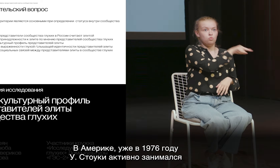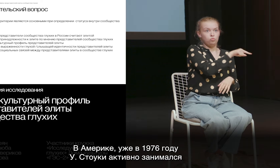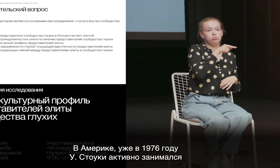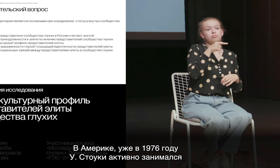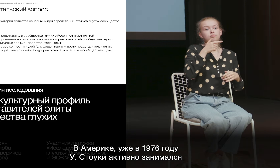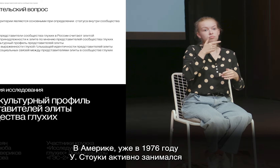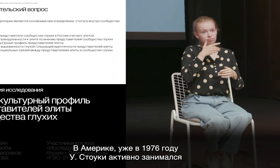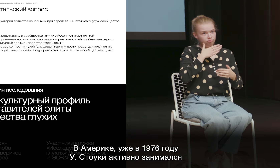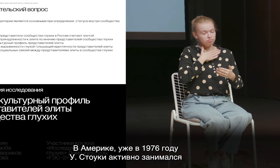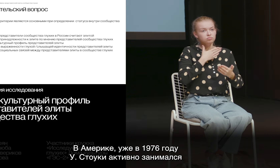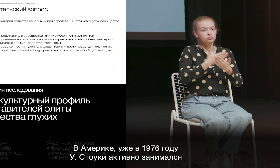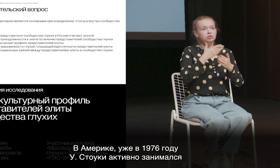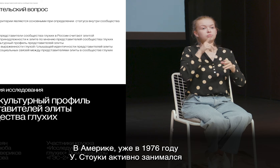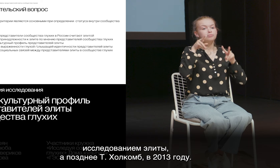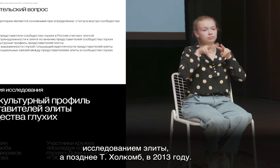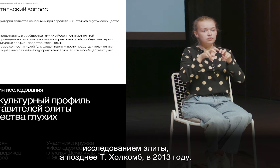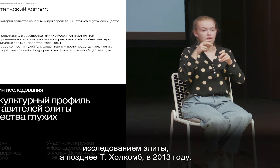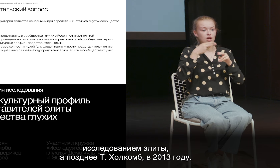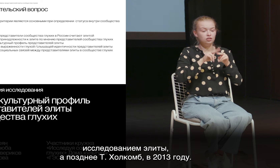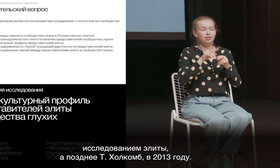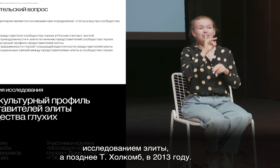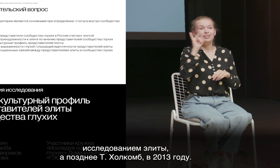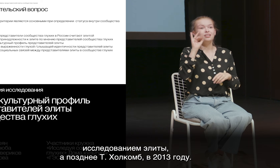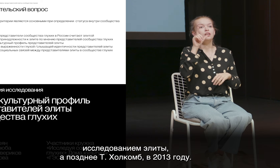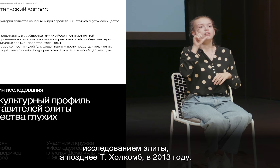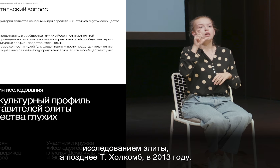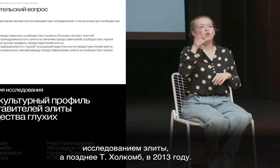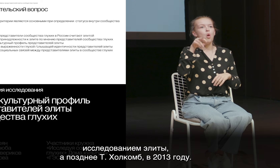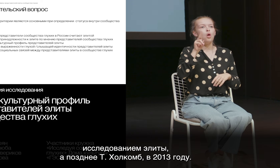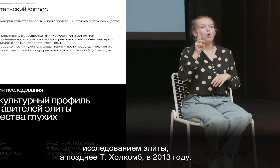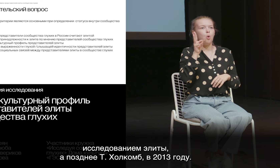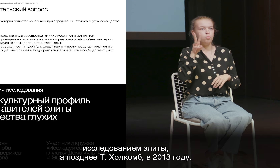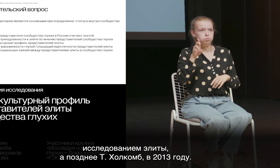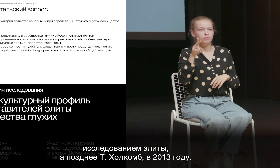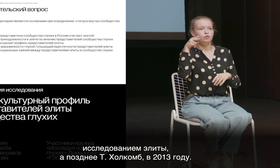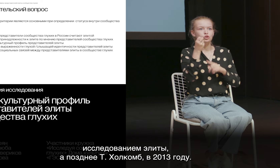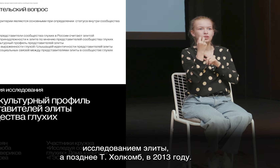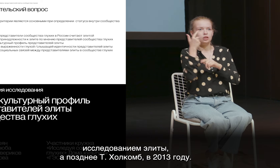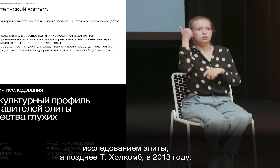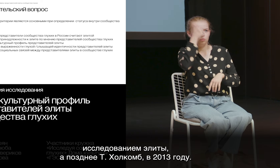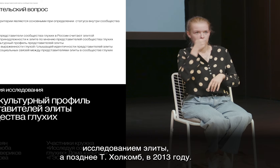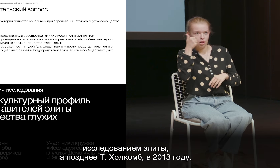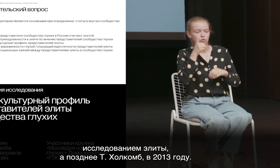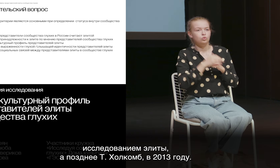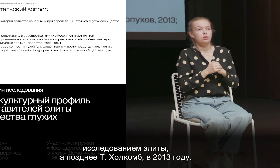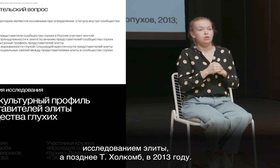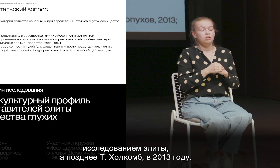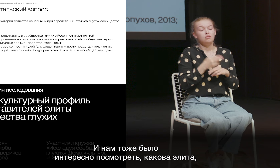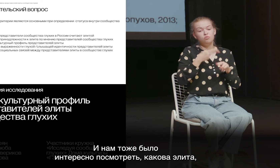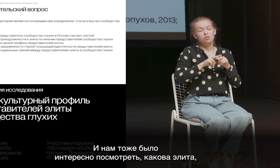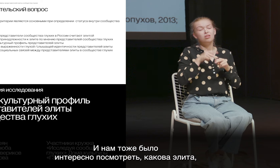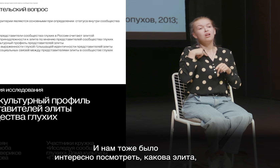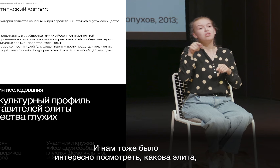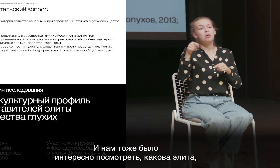в 76 году. Стоуки рассматривала, изучала эту элиту в 1913